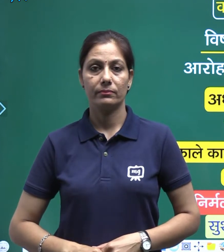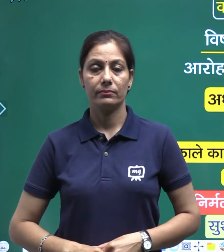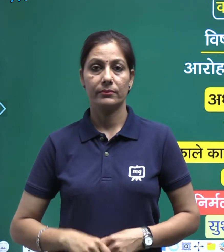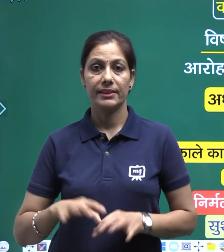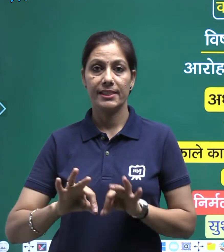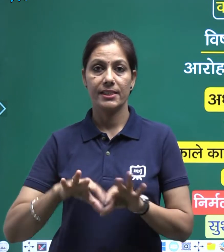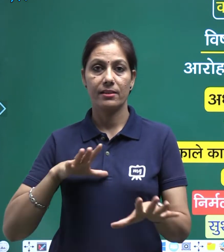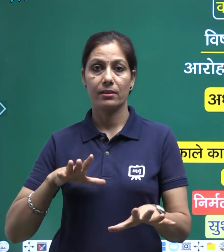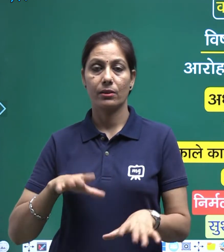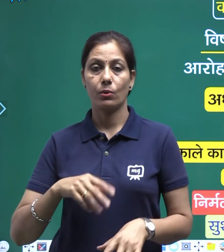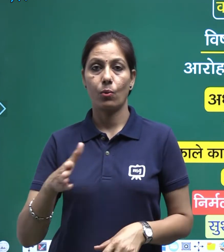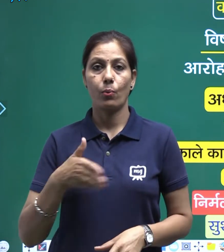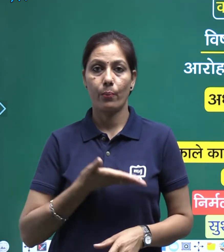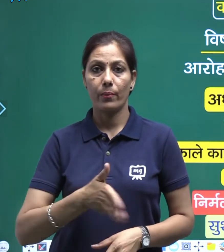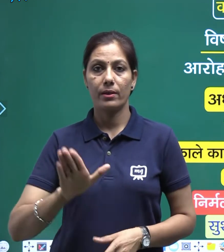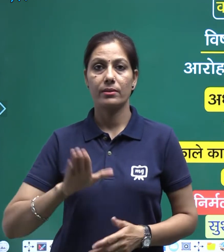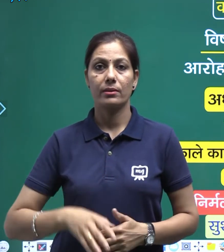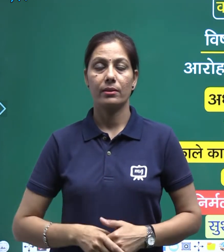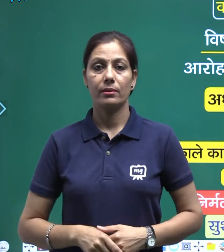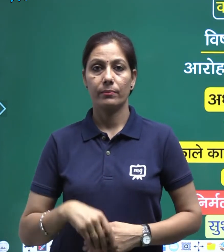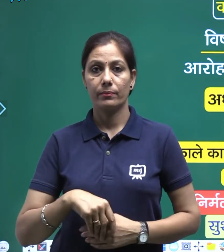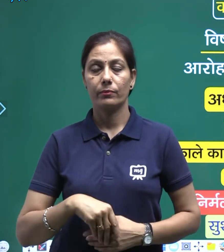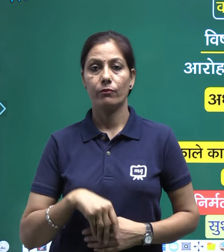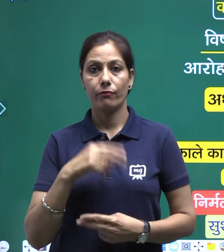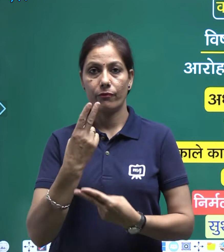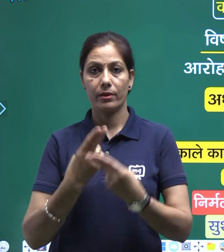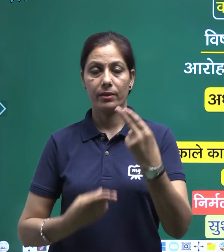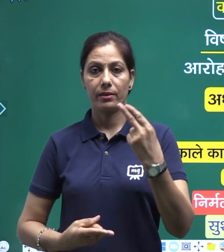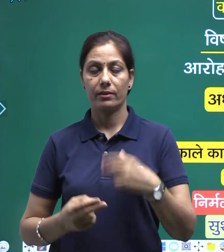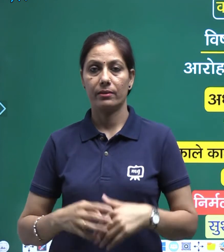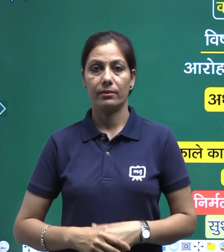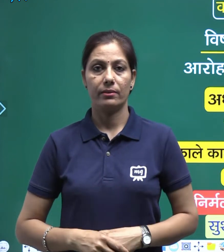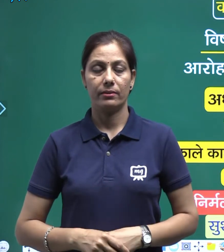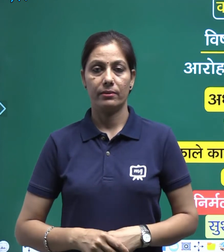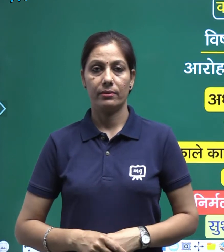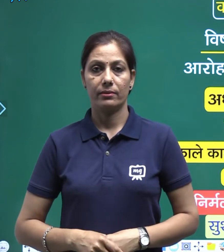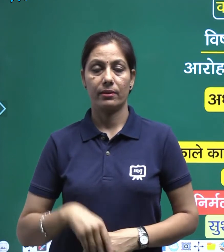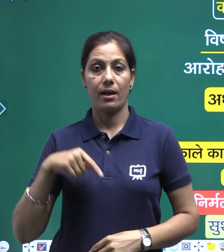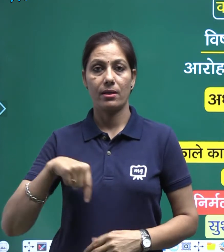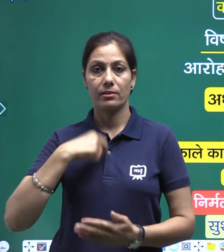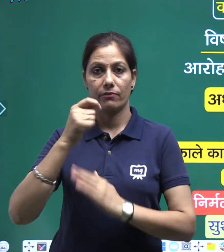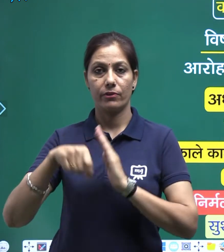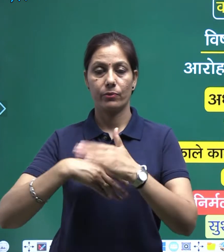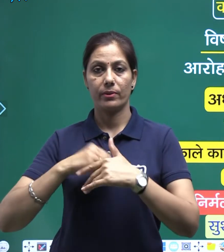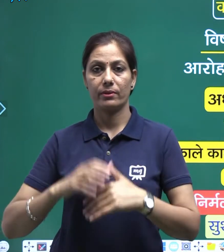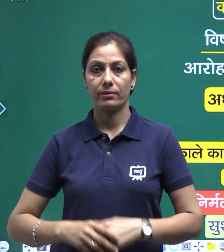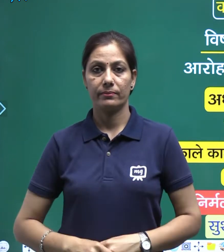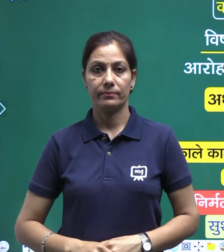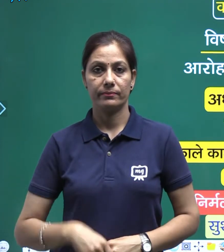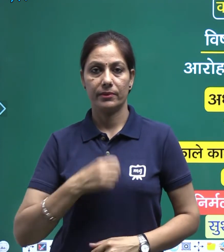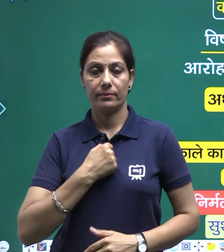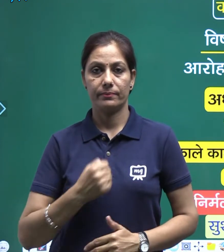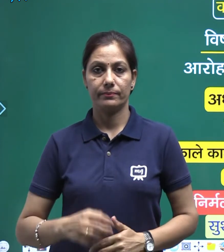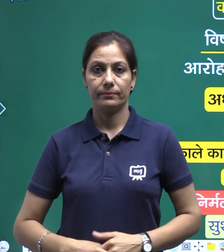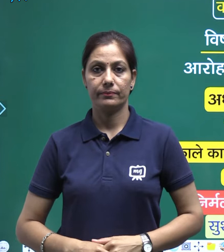शहरों की ओर पलायन करने की प्रवृत्ति का वर्णन किया था। आज के वीडियो में